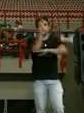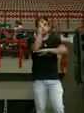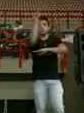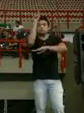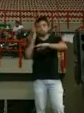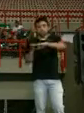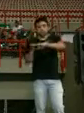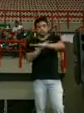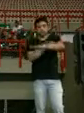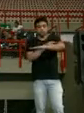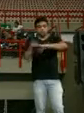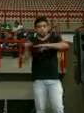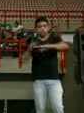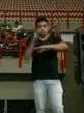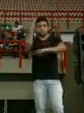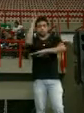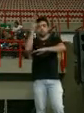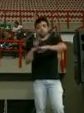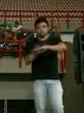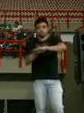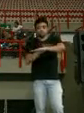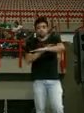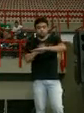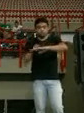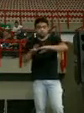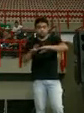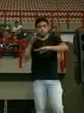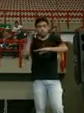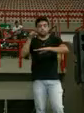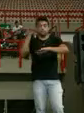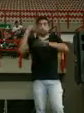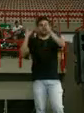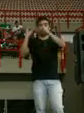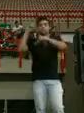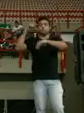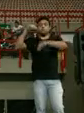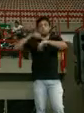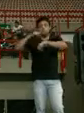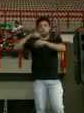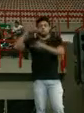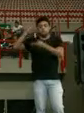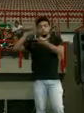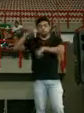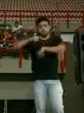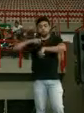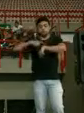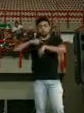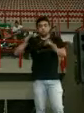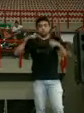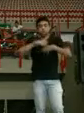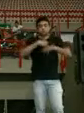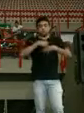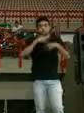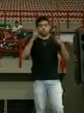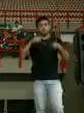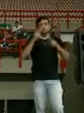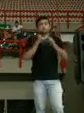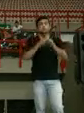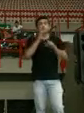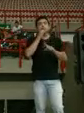gráfico. Quais são os eixos desse gráfico? É da variação de pressão pelo tempo. Faz sentido esse gráfico? Faz,